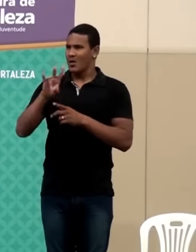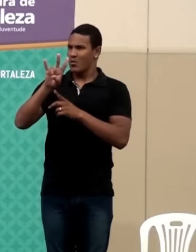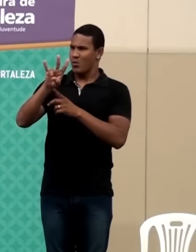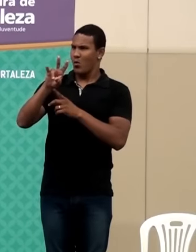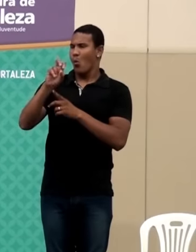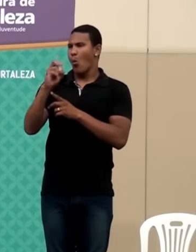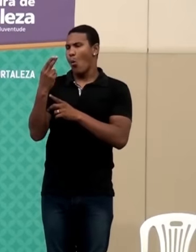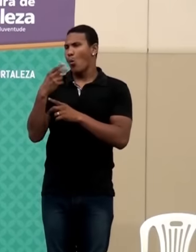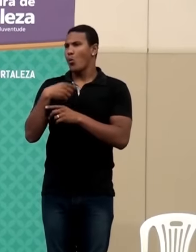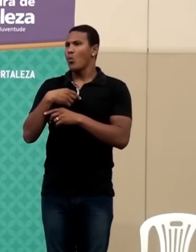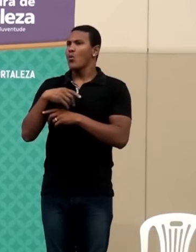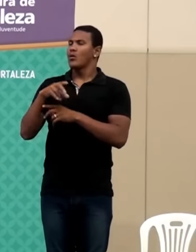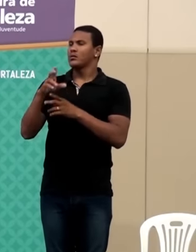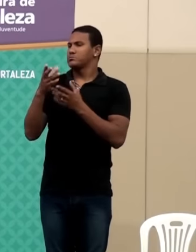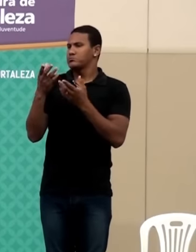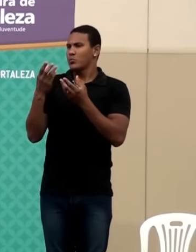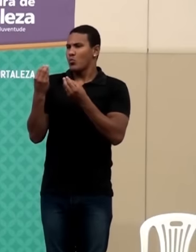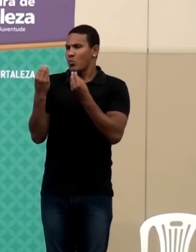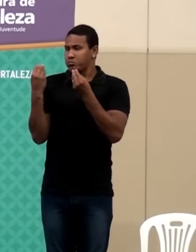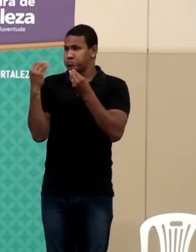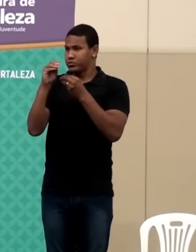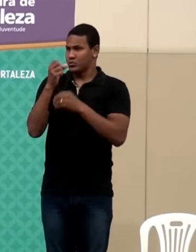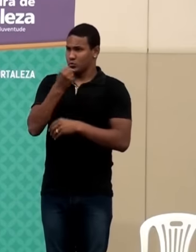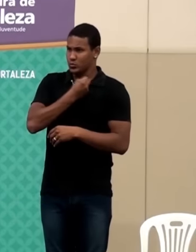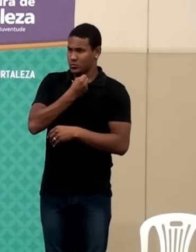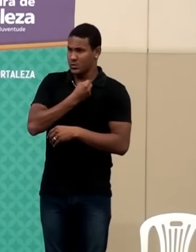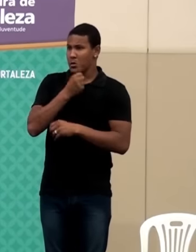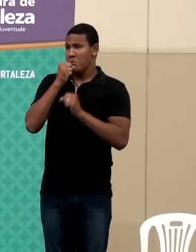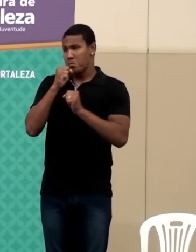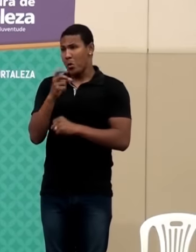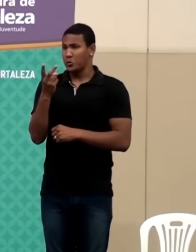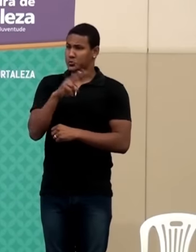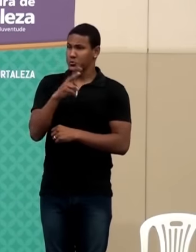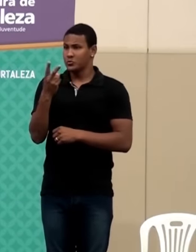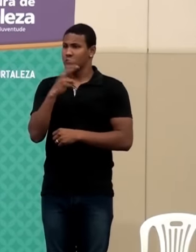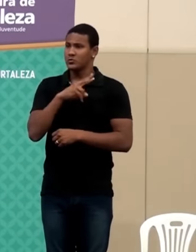trabalhar com o ico e o oso. Ok?